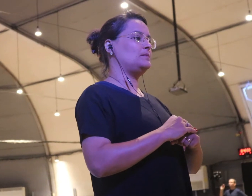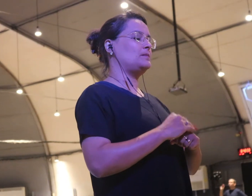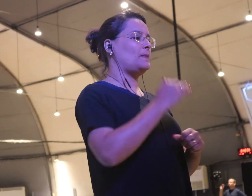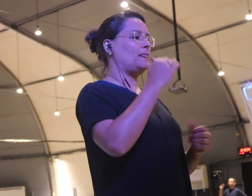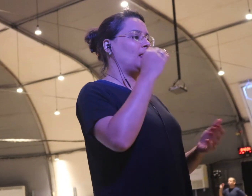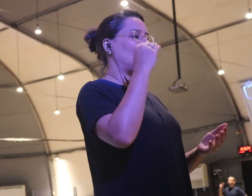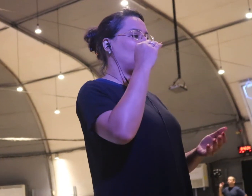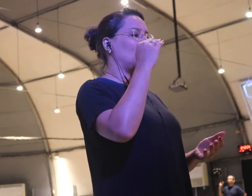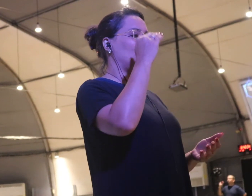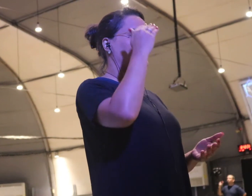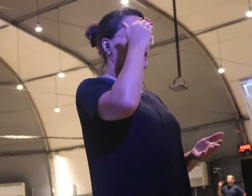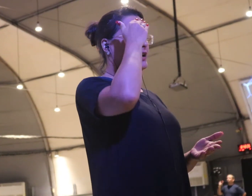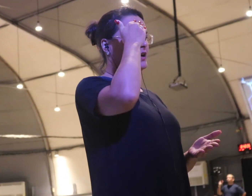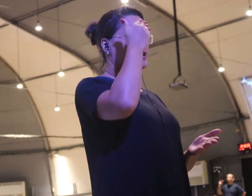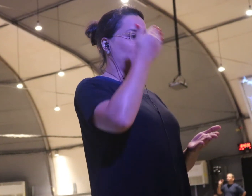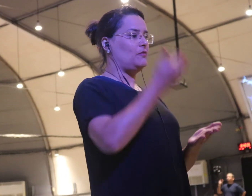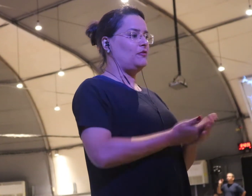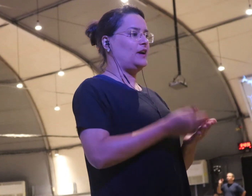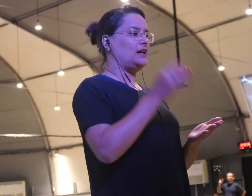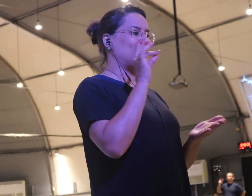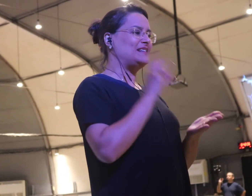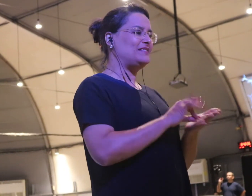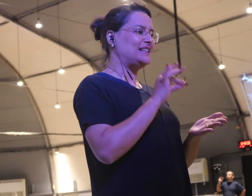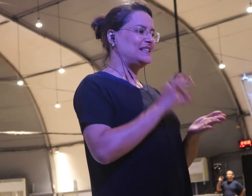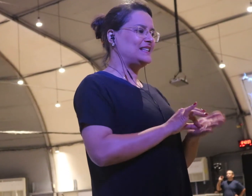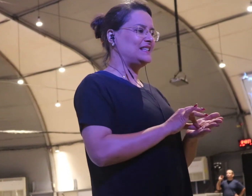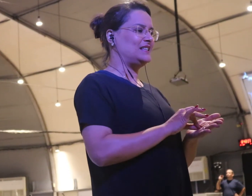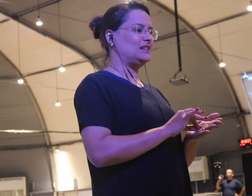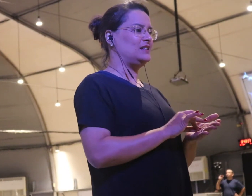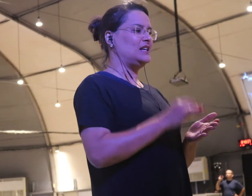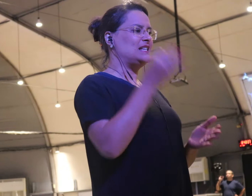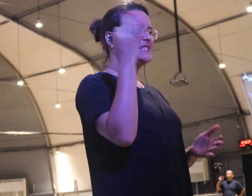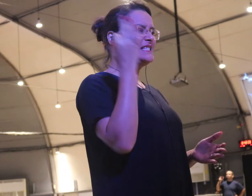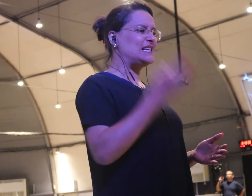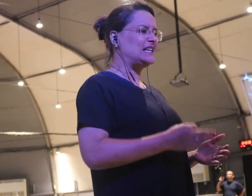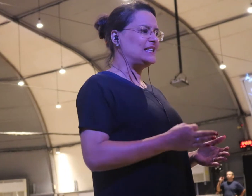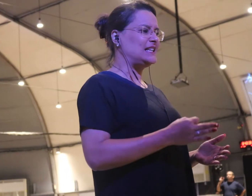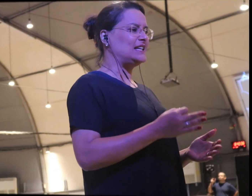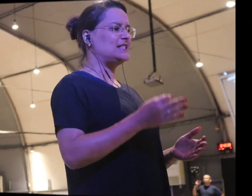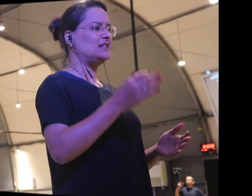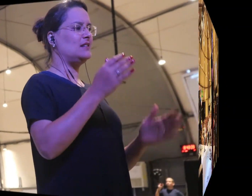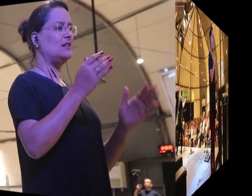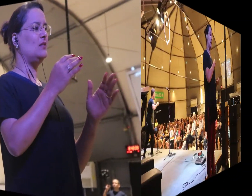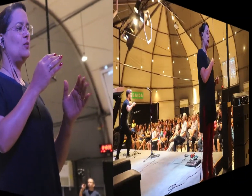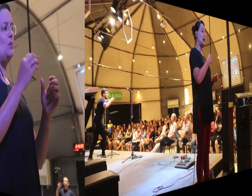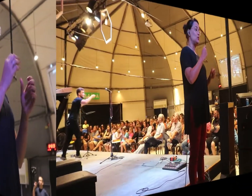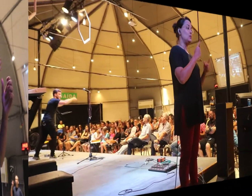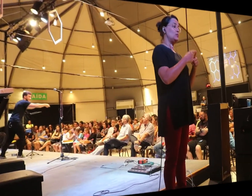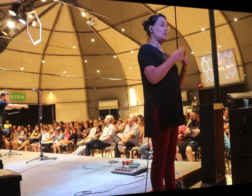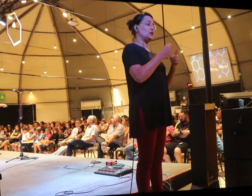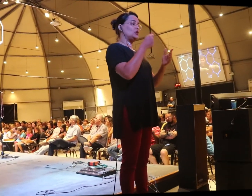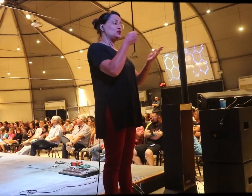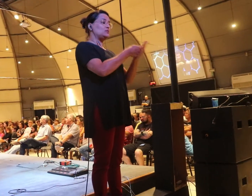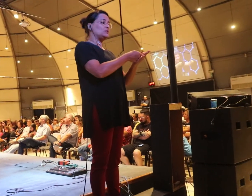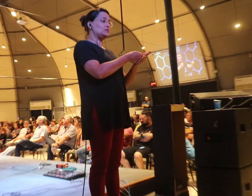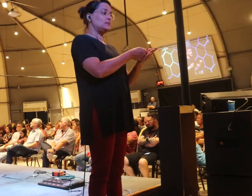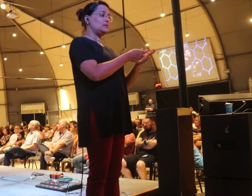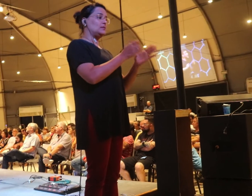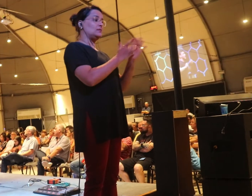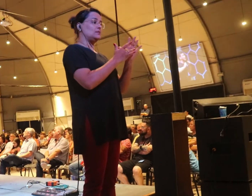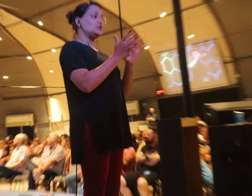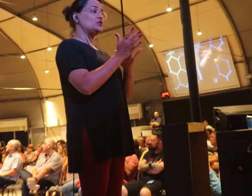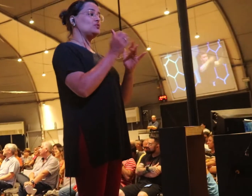uma certeza do poder de Jesus, do que Ele pode fazer, e Ele já fez por mim, por você naquela cruz. O nosso preço.